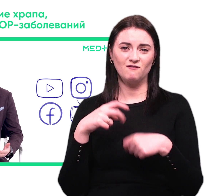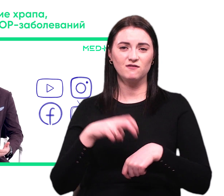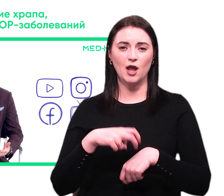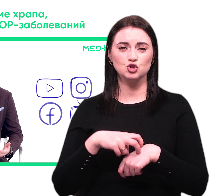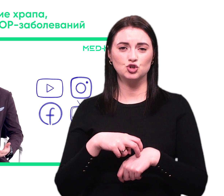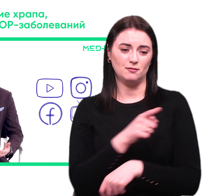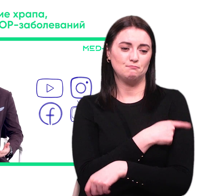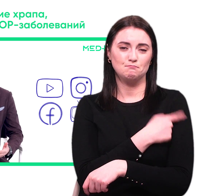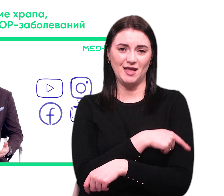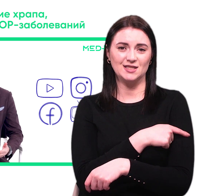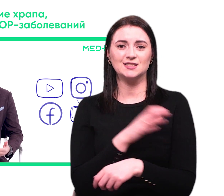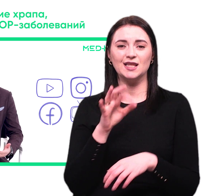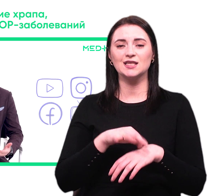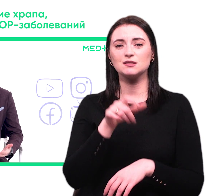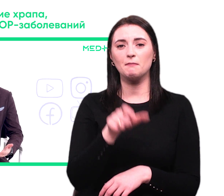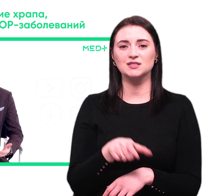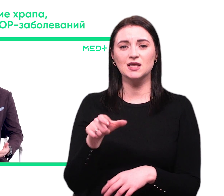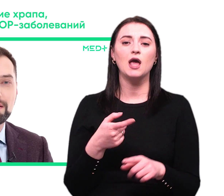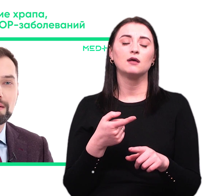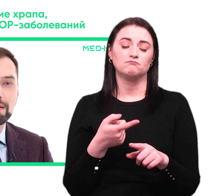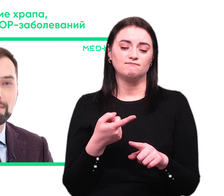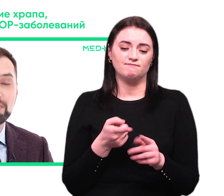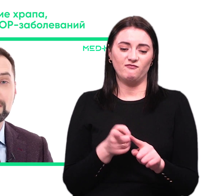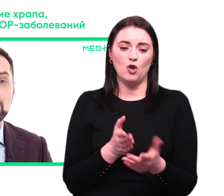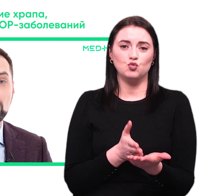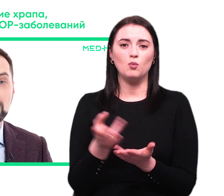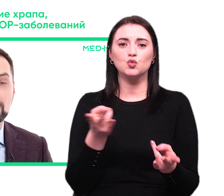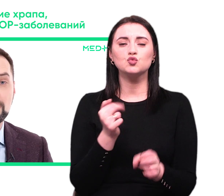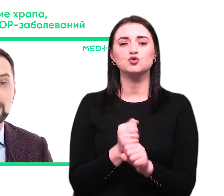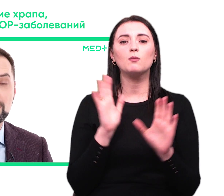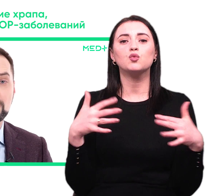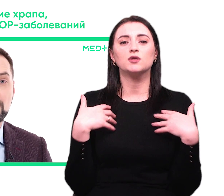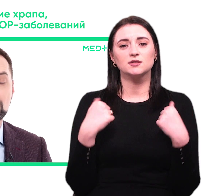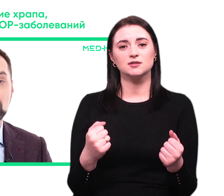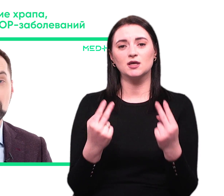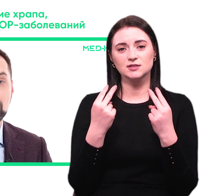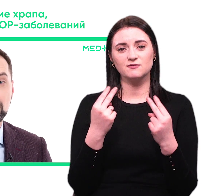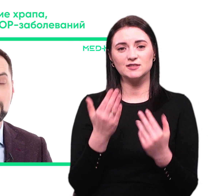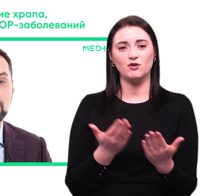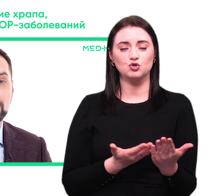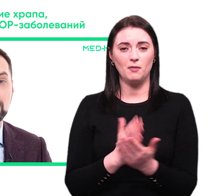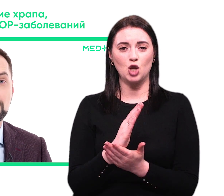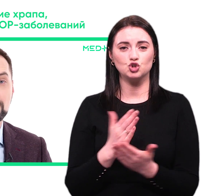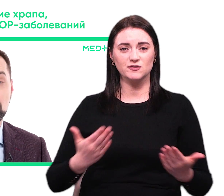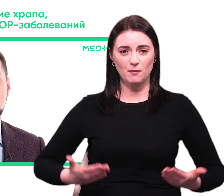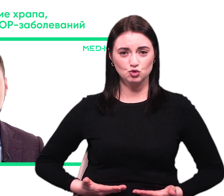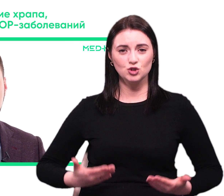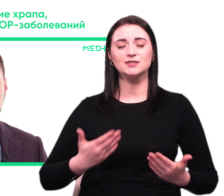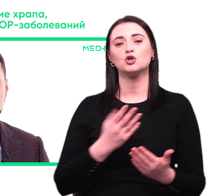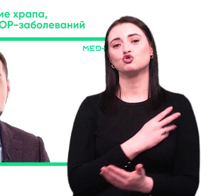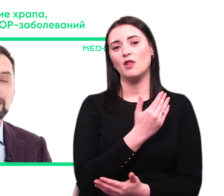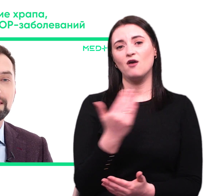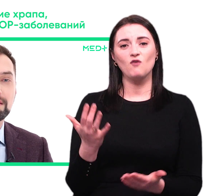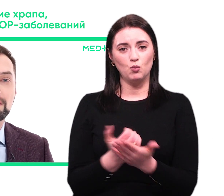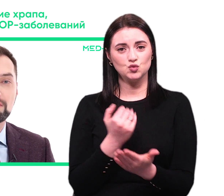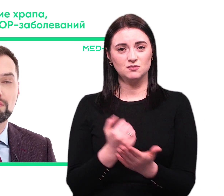вообще медицины с пациентом. И над этим надо работать. Будьте здоровы, следите за вашим качеством жизни. Желаю вам